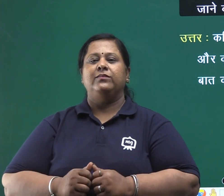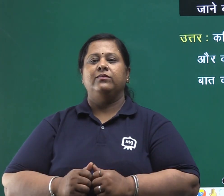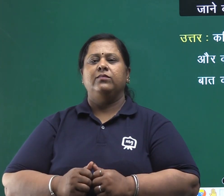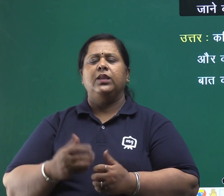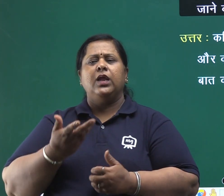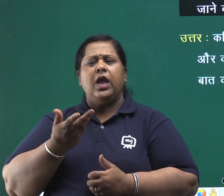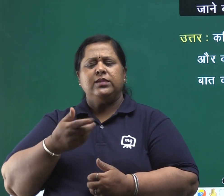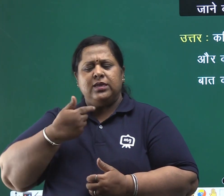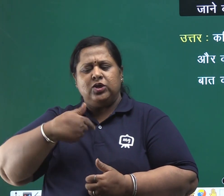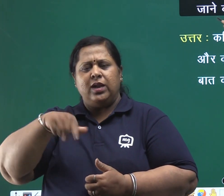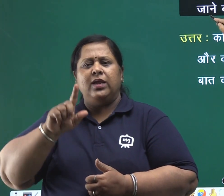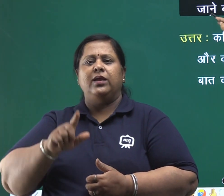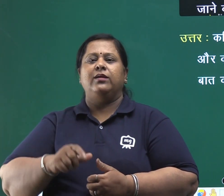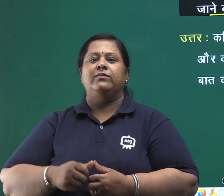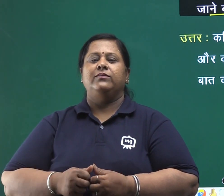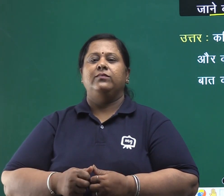कैसे जाने की